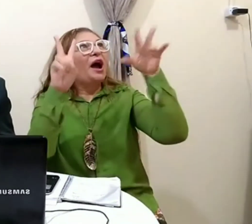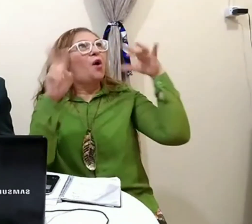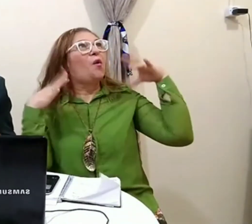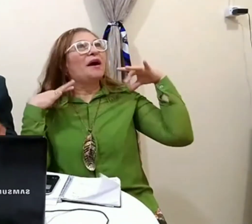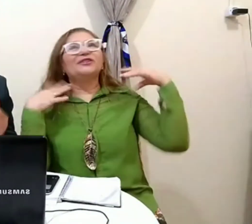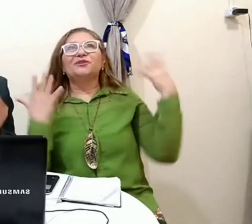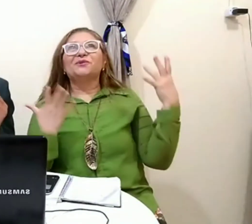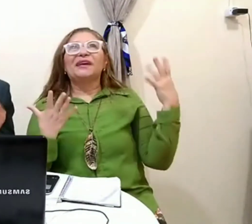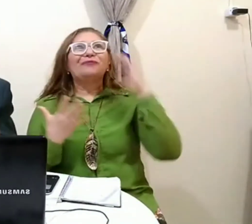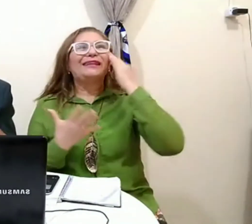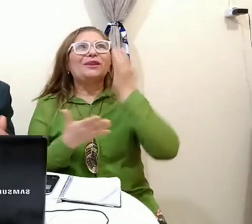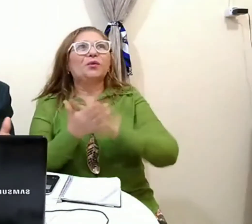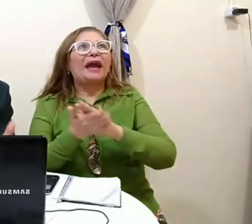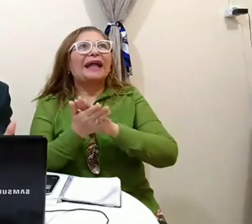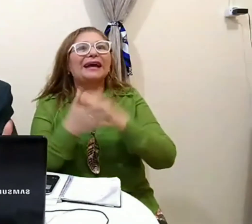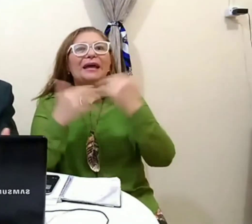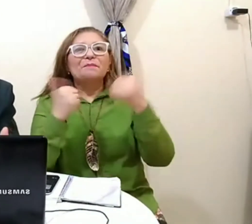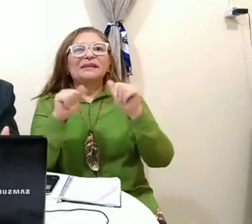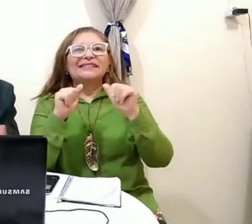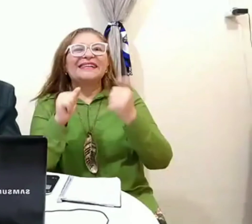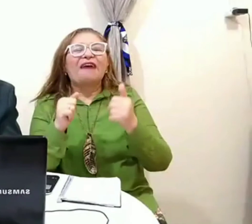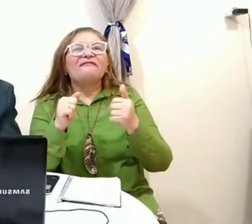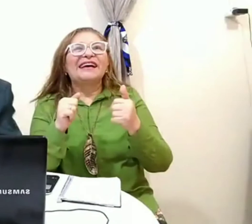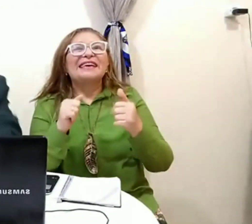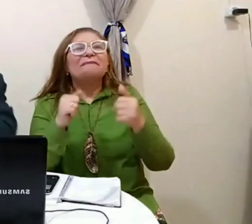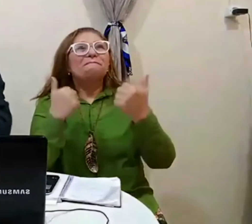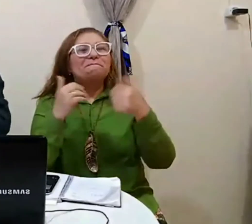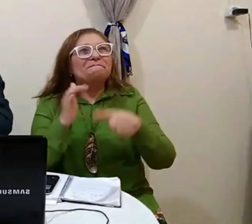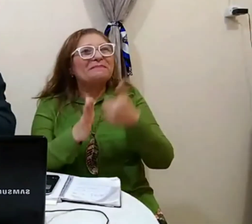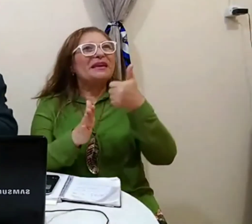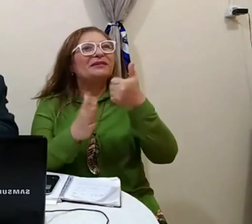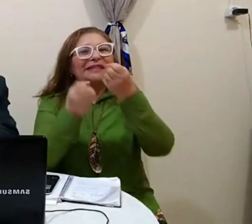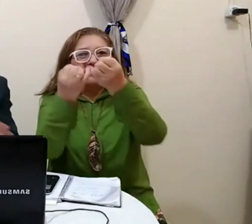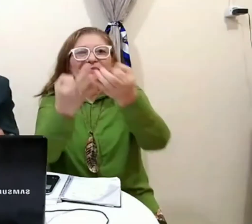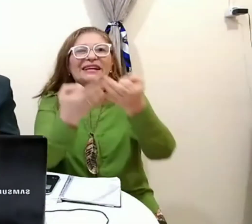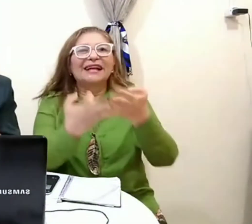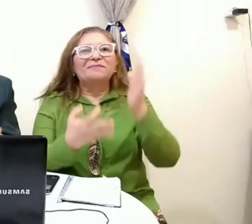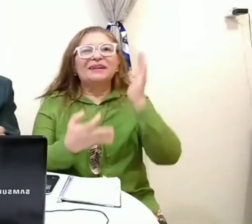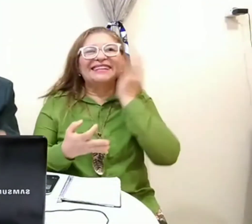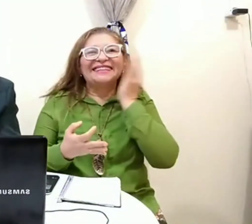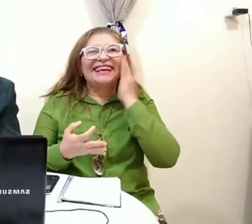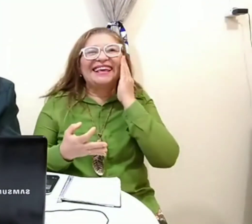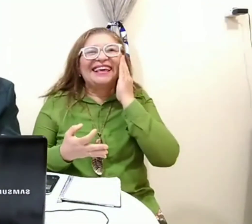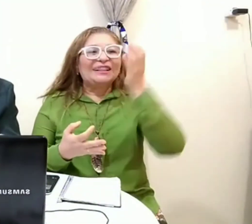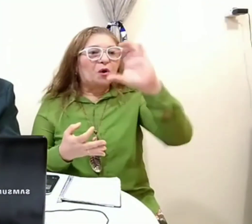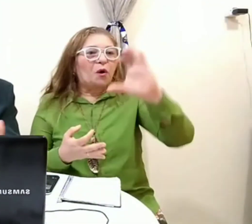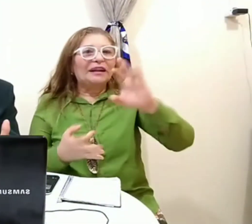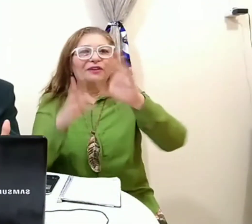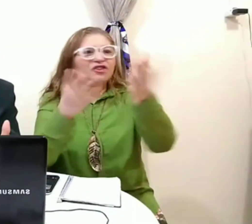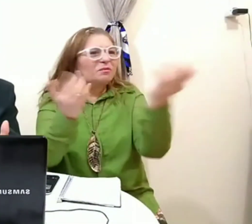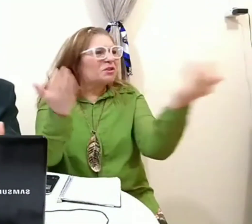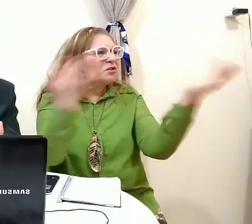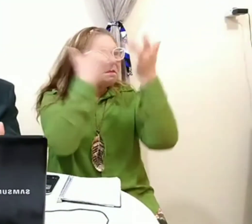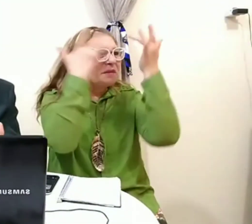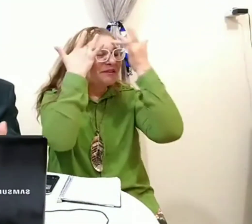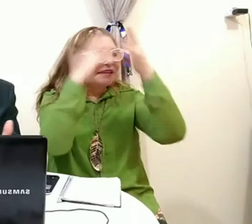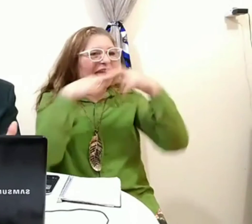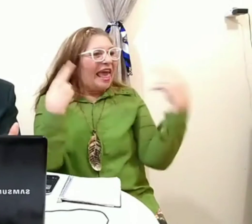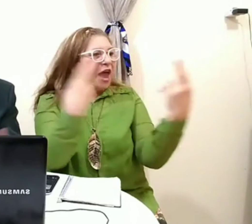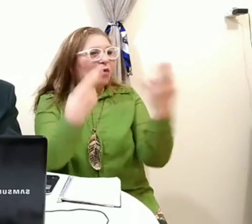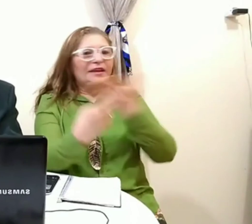homem para pregar o evangelho. Então ele reúne toda a sua casa, os seus servos, e reúne os